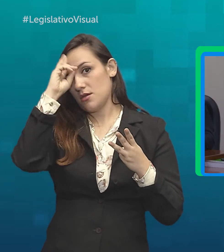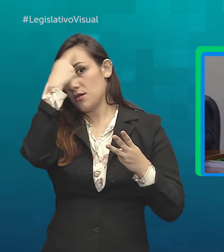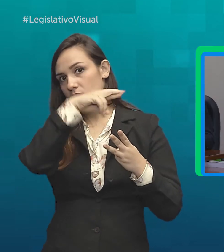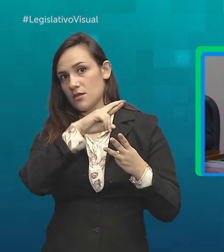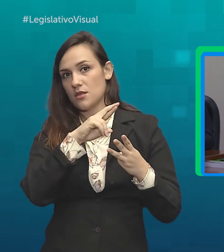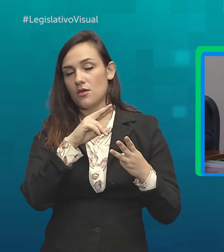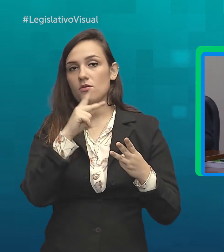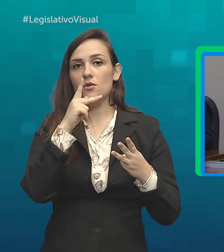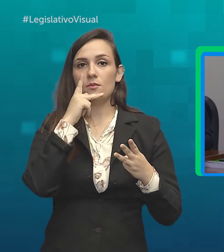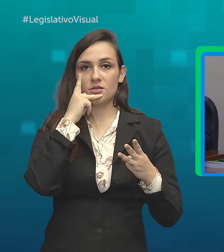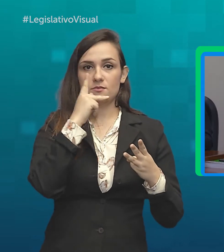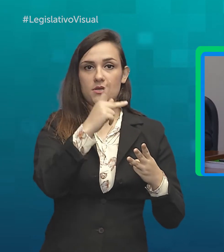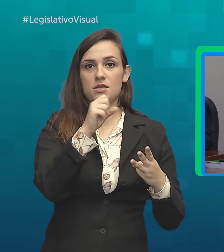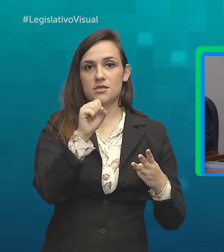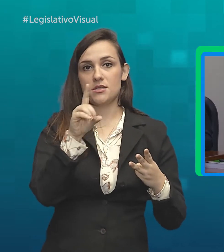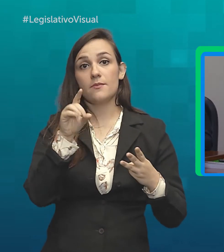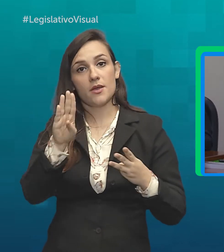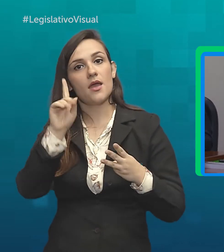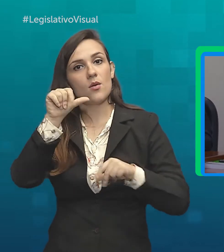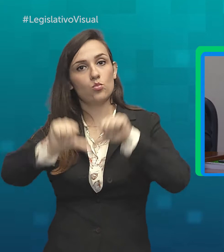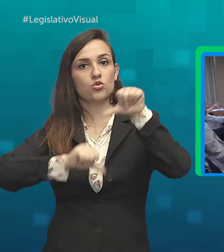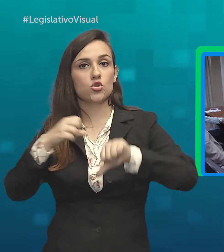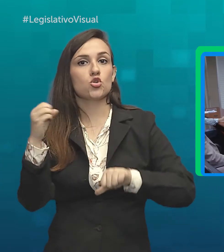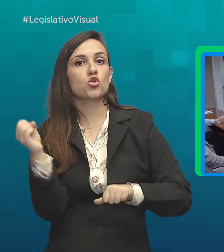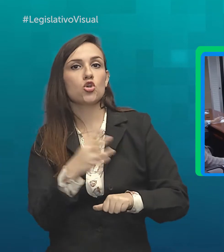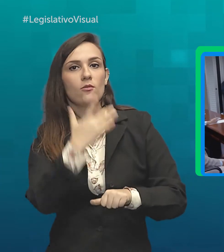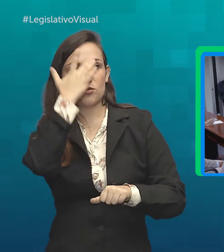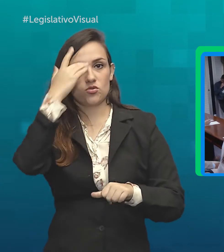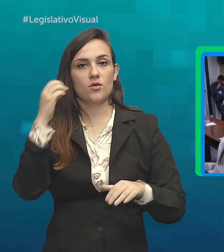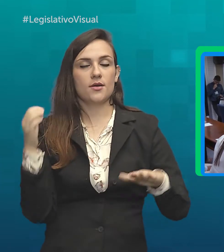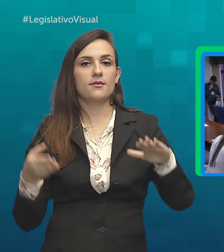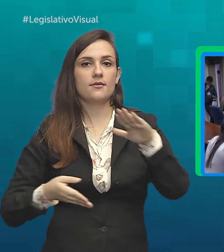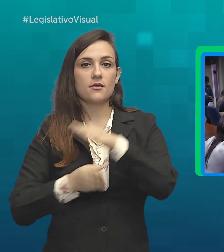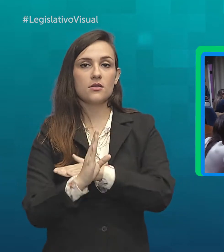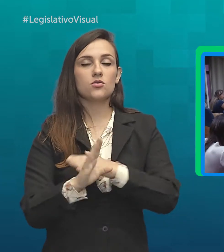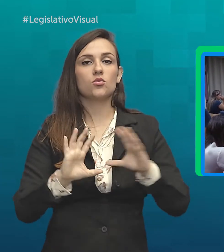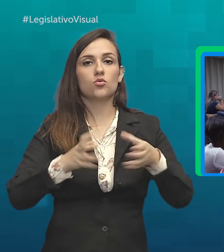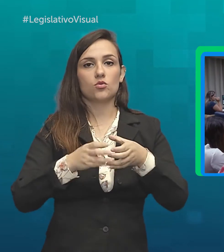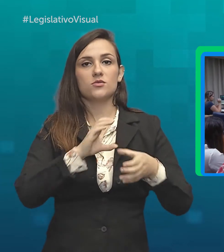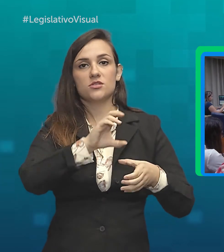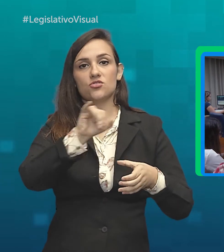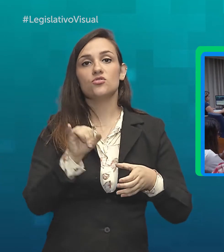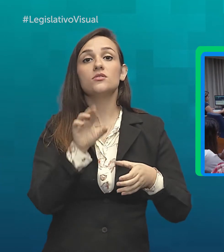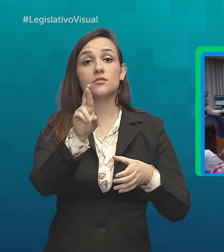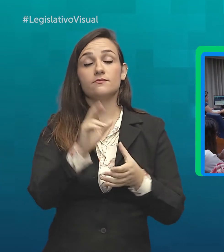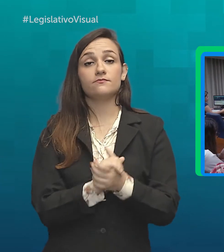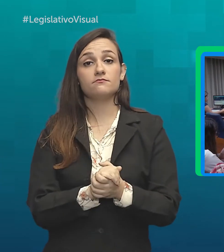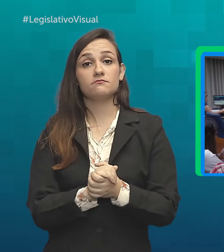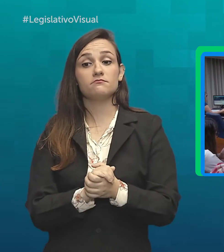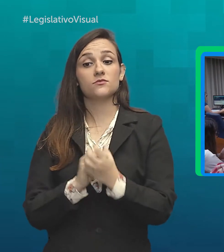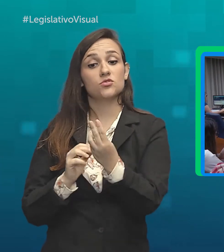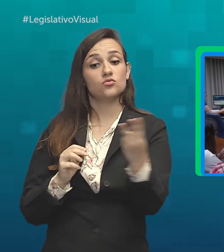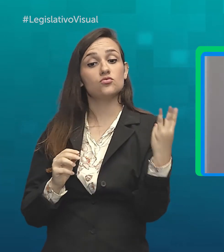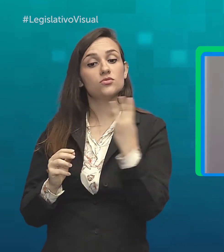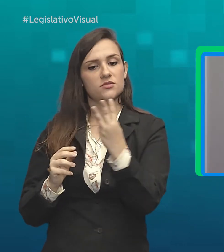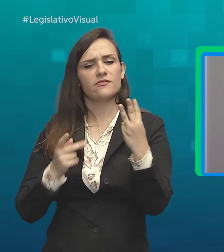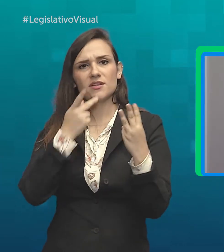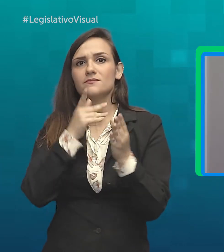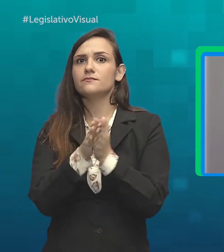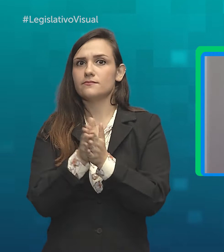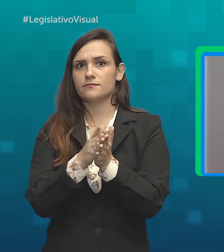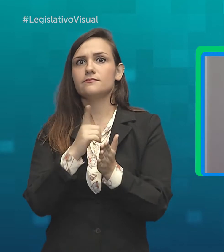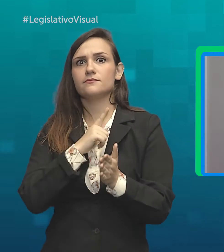PP e Rinaldo Modesto, do PSDB, são as mudanças da Comissão de Constituição, Justiça e Redação.